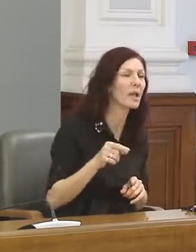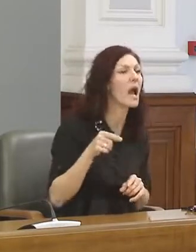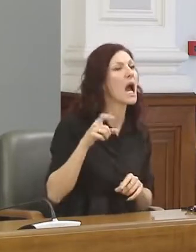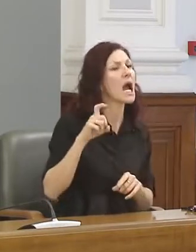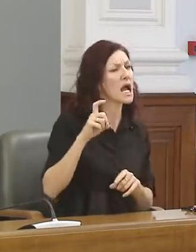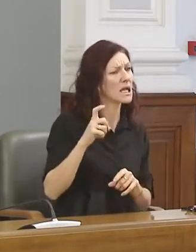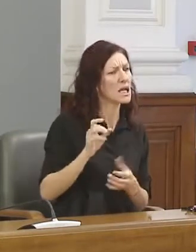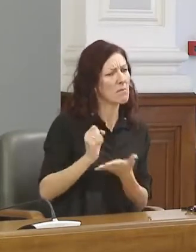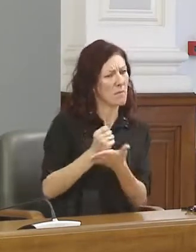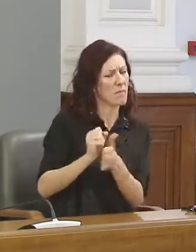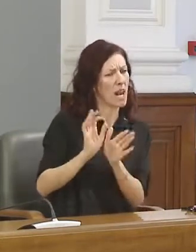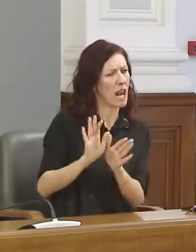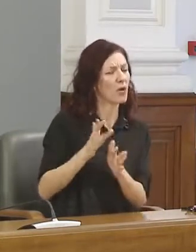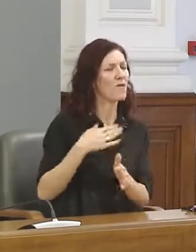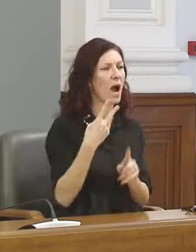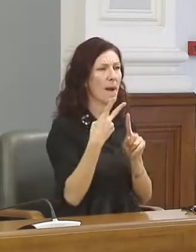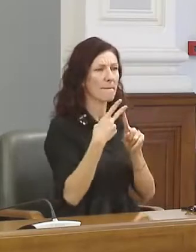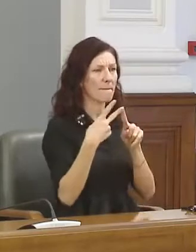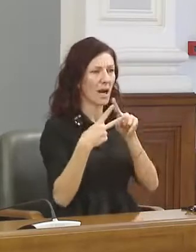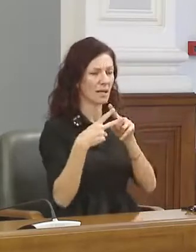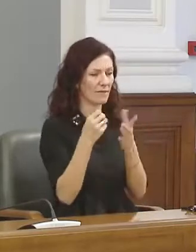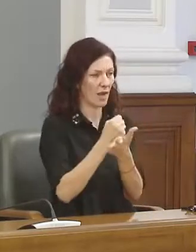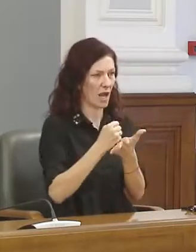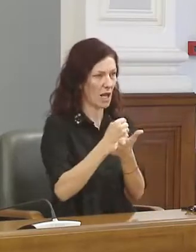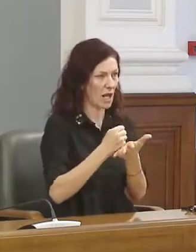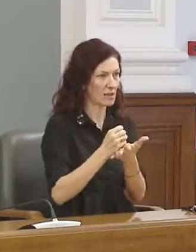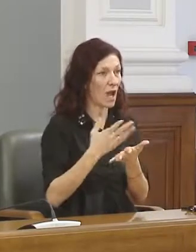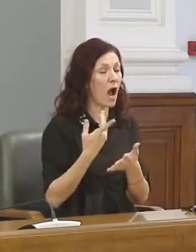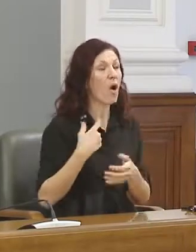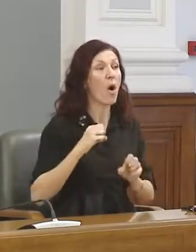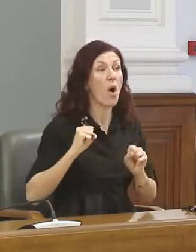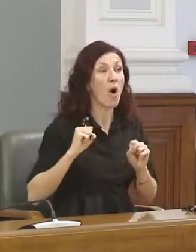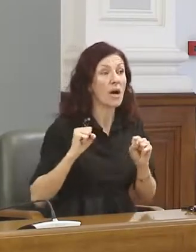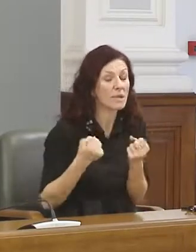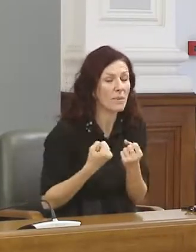две лекарствени средства, които ако разбереш с бърз тест,